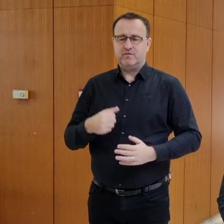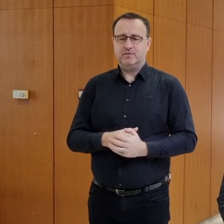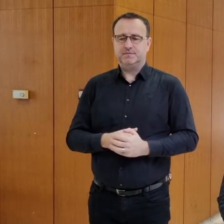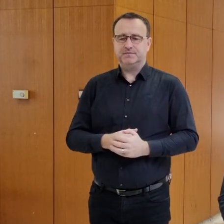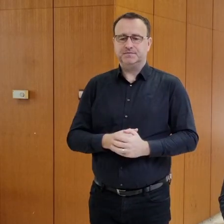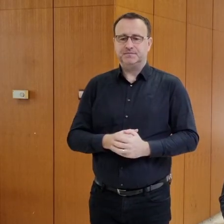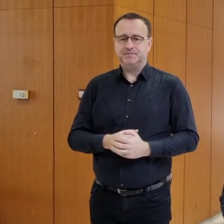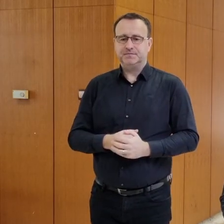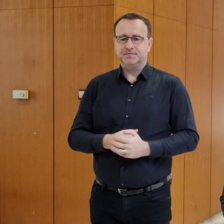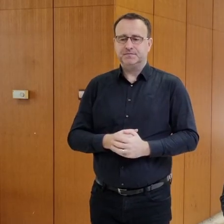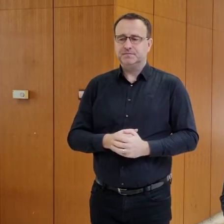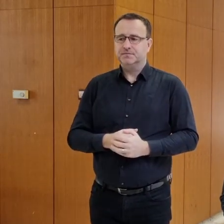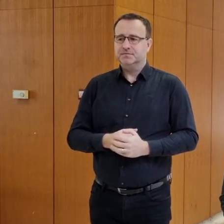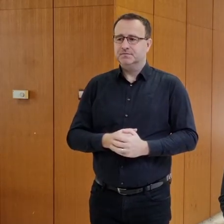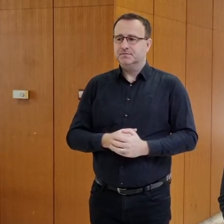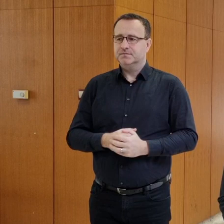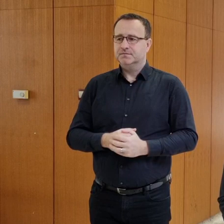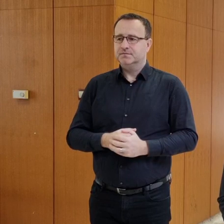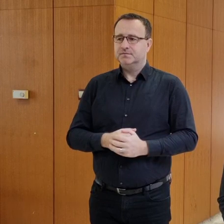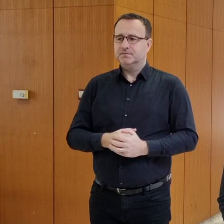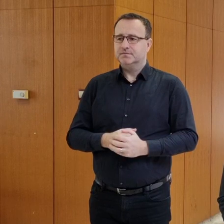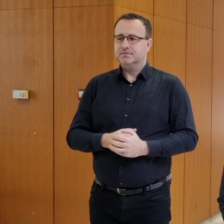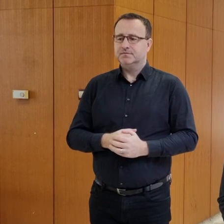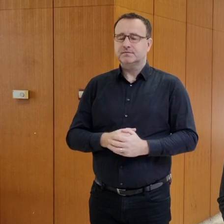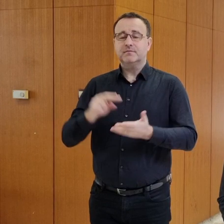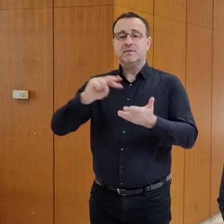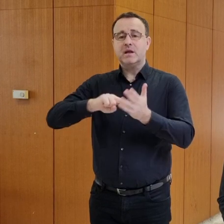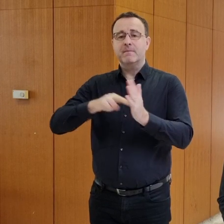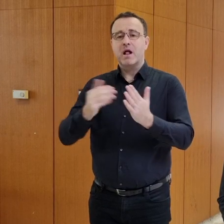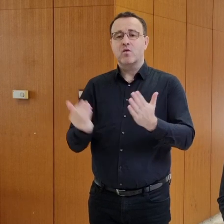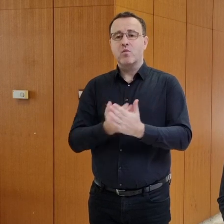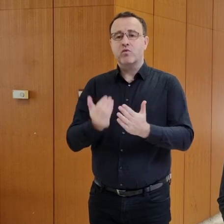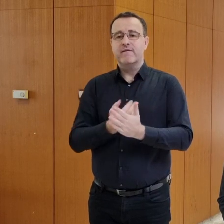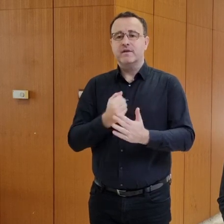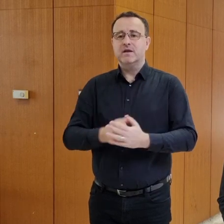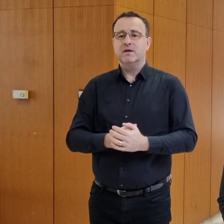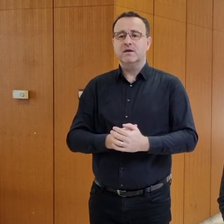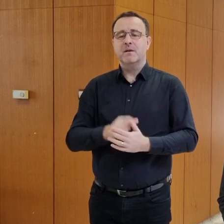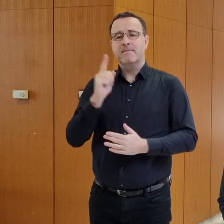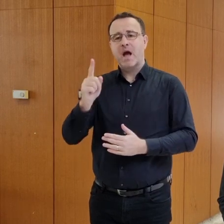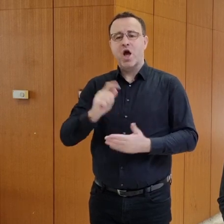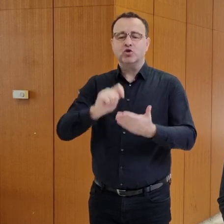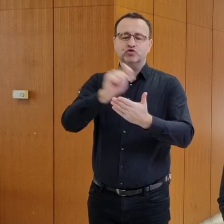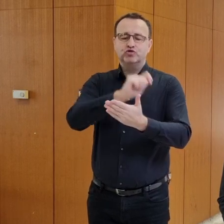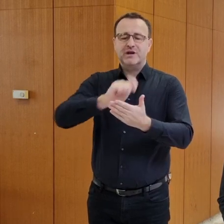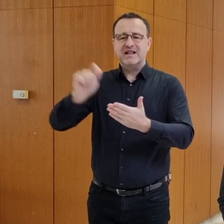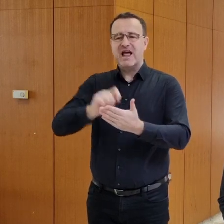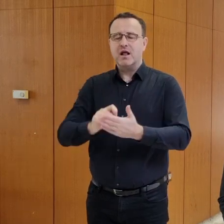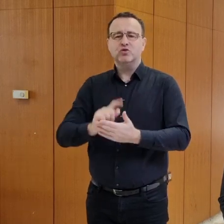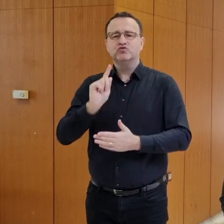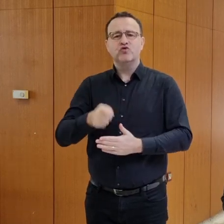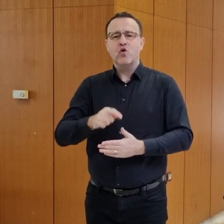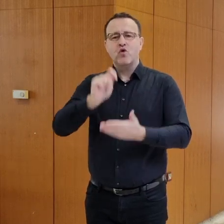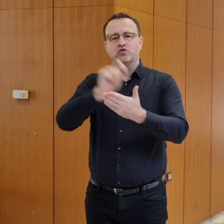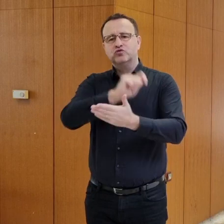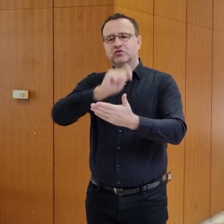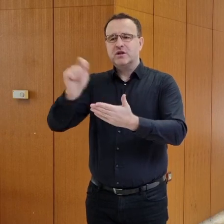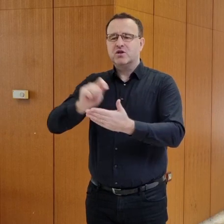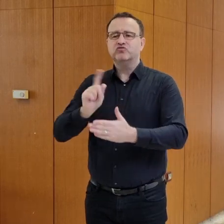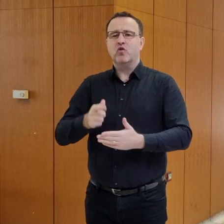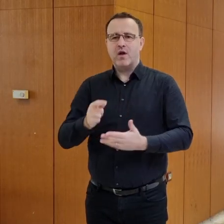Maťová, RTVS. Pani Vašáková, v pláne obnovy sa má škrtať. Čo to presne znamená škrtanie v pláne obnovy? Znamená to, že